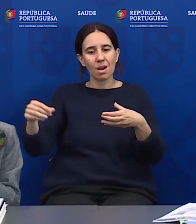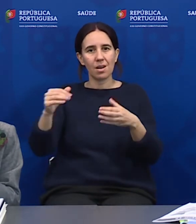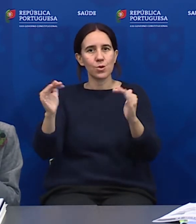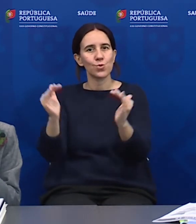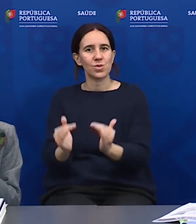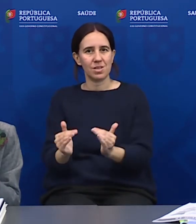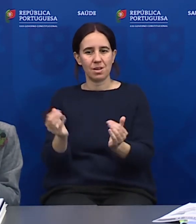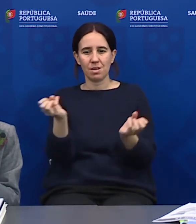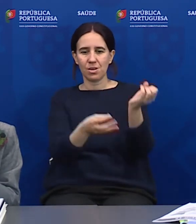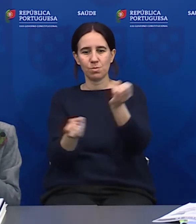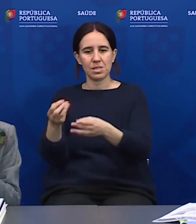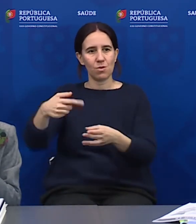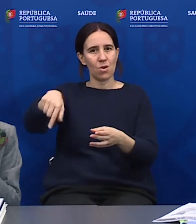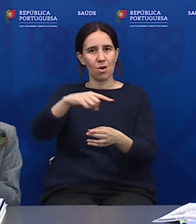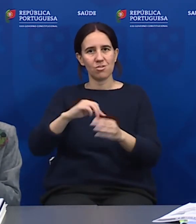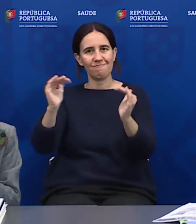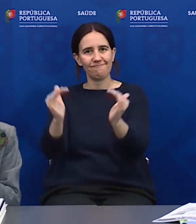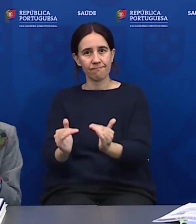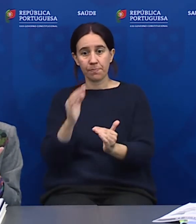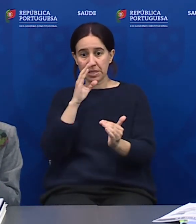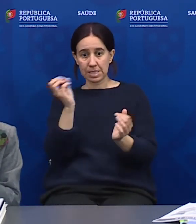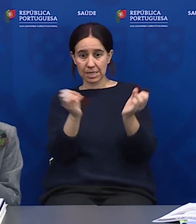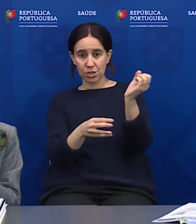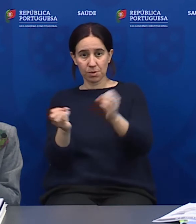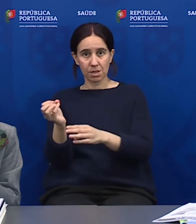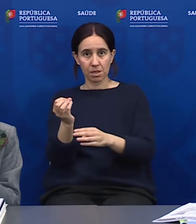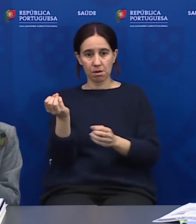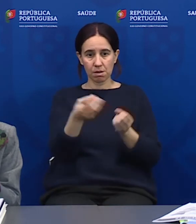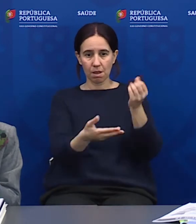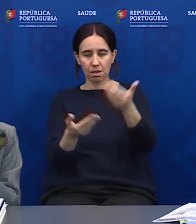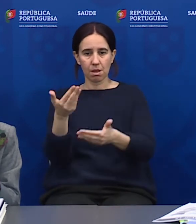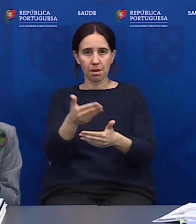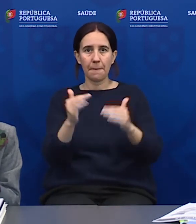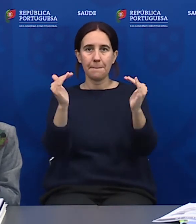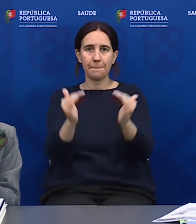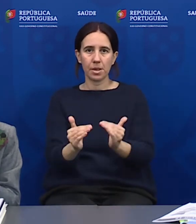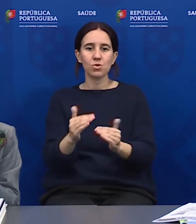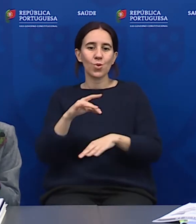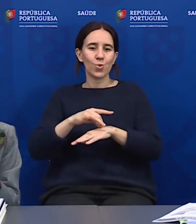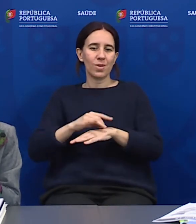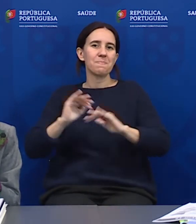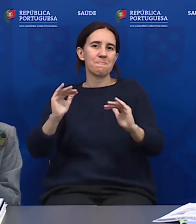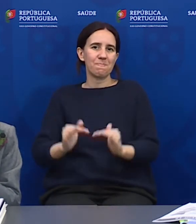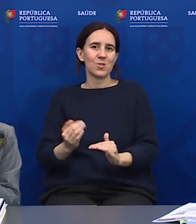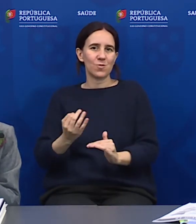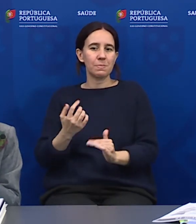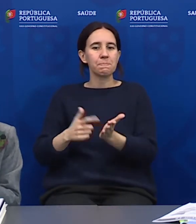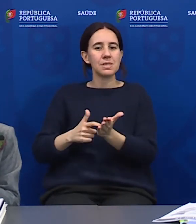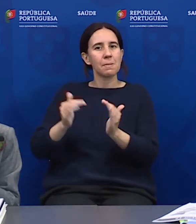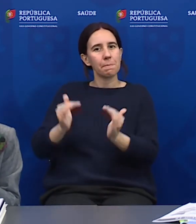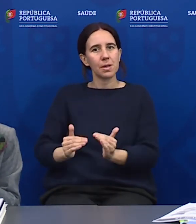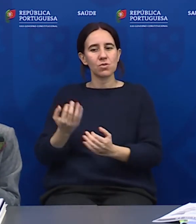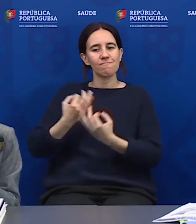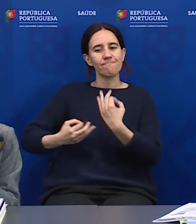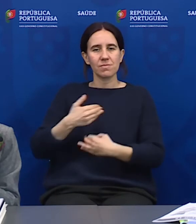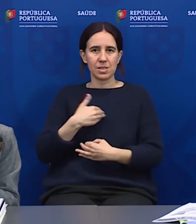a transmissão entre nós. Quanto menos transmitirmos de uns para os outros, obviamente menos adoecemos e menos precisamos de ir a